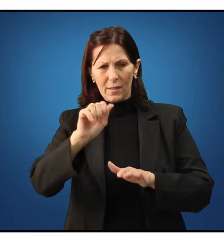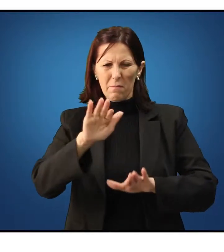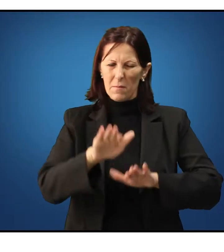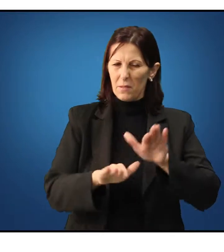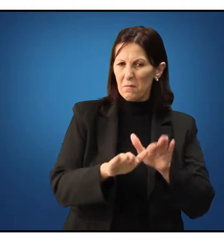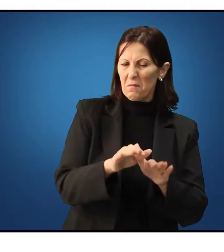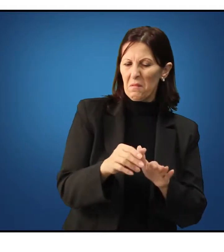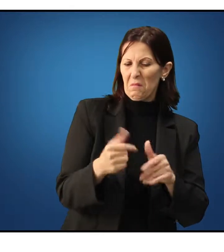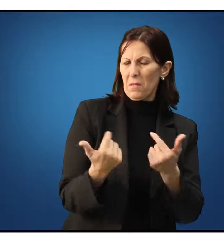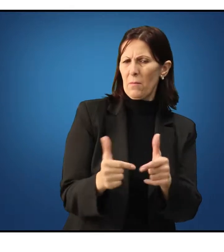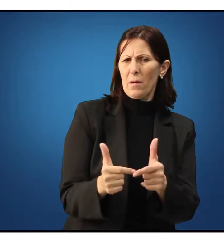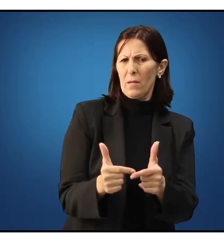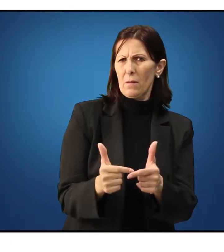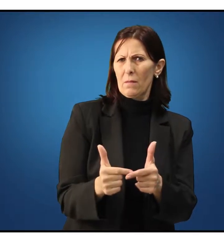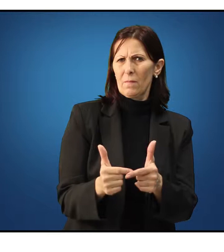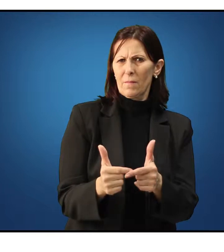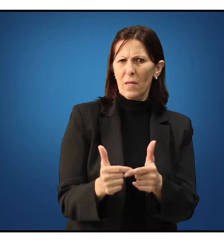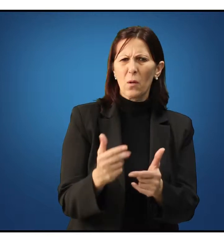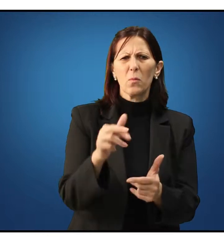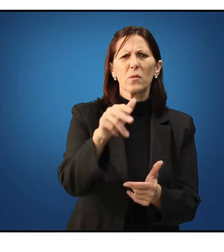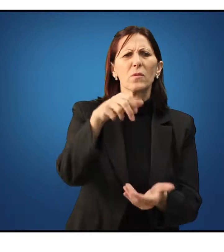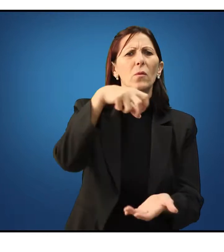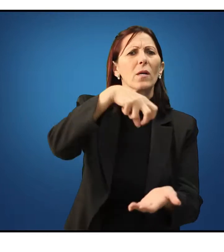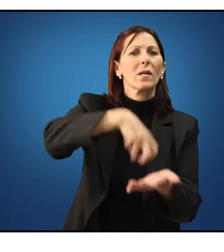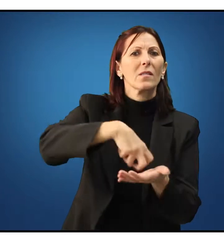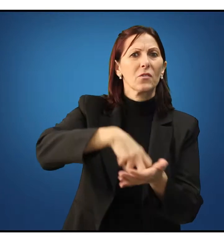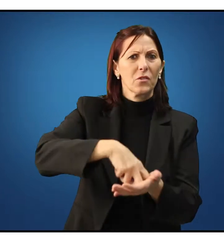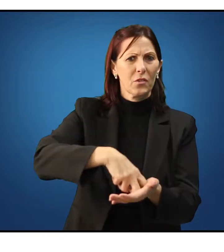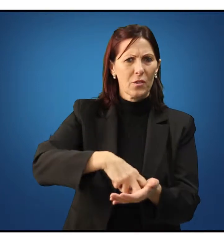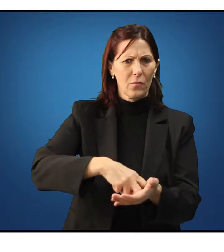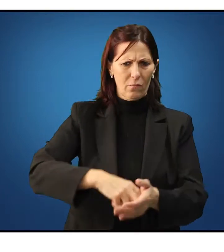uma subjugação do esforço humano